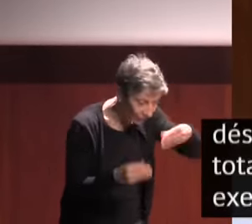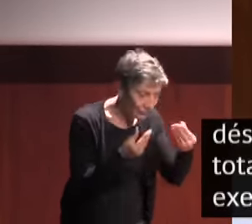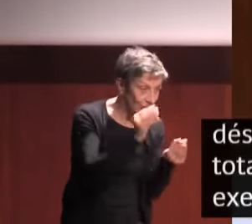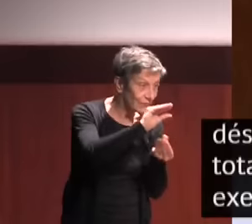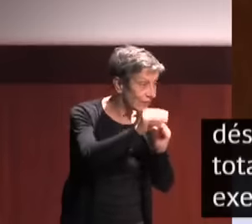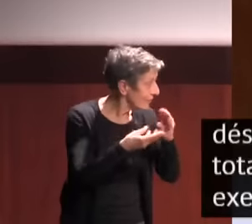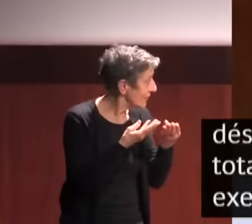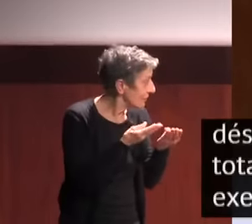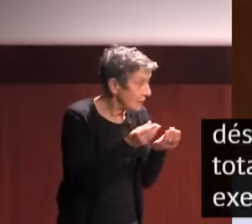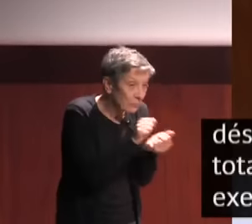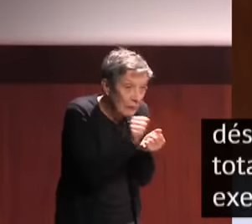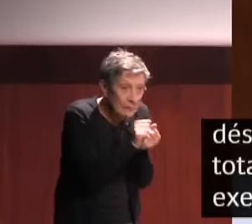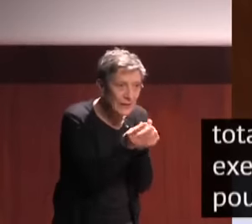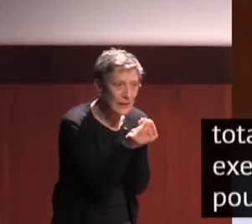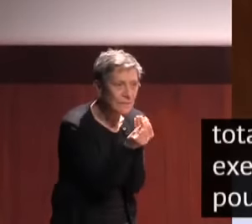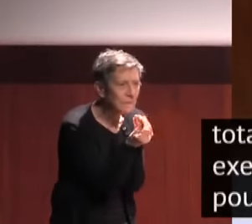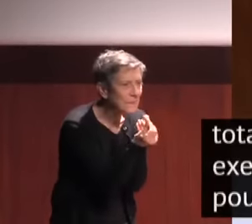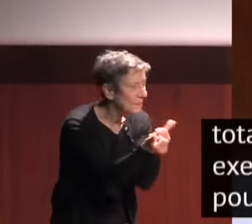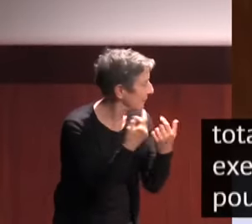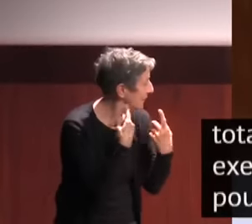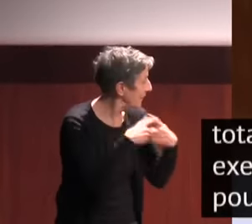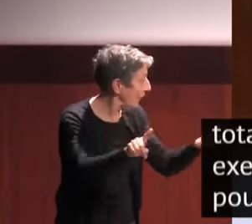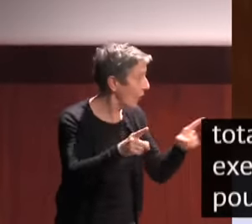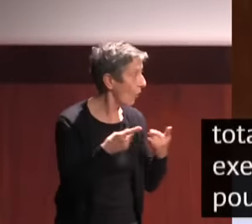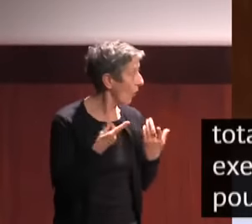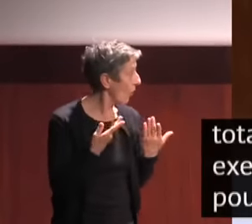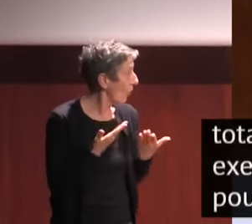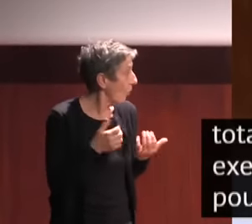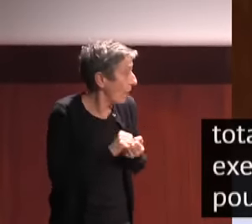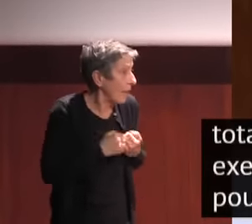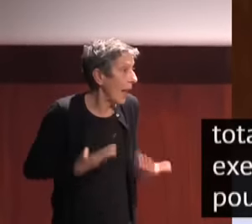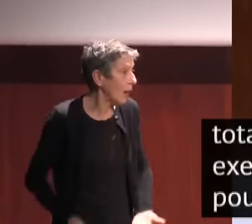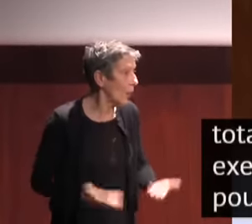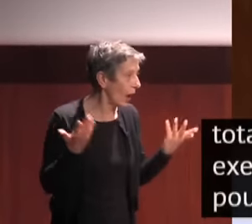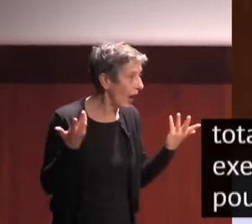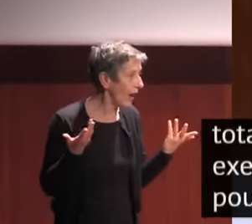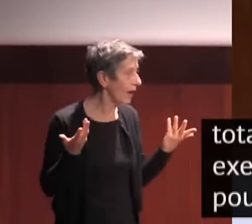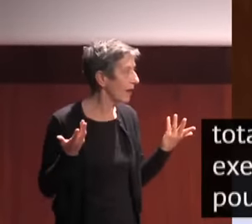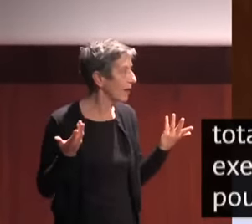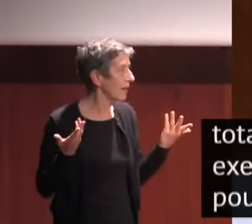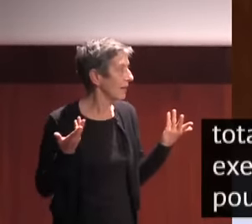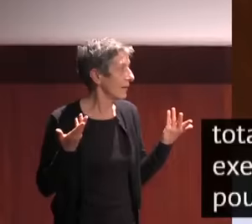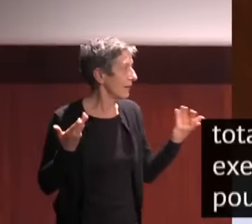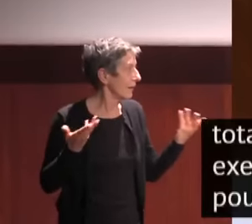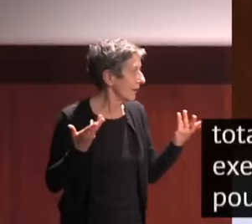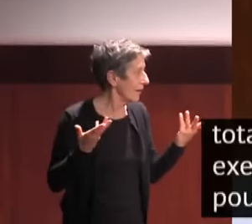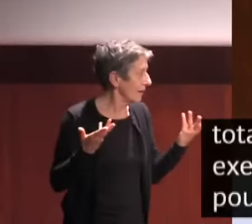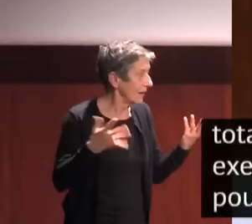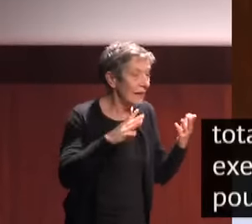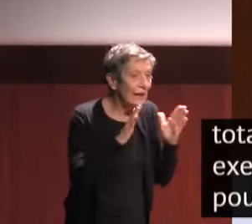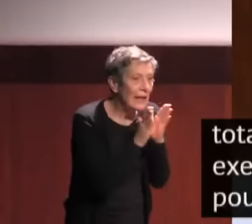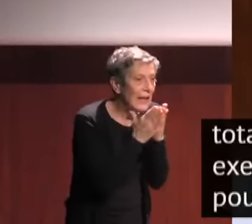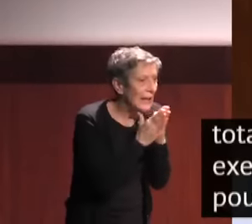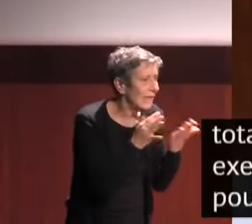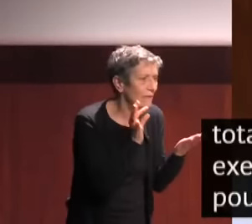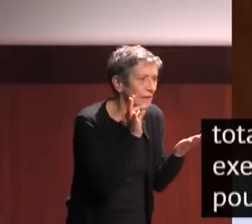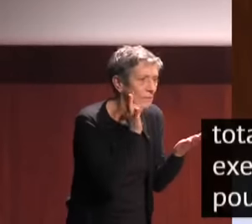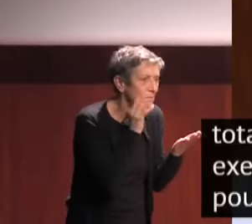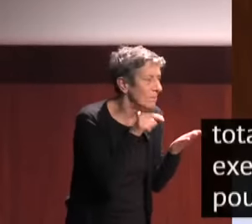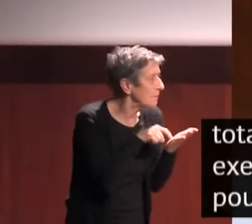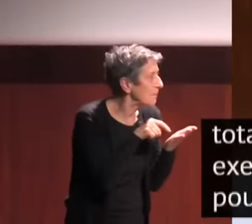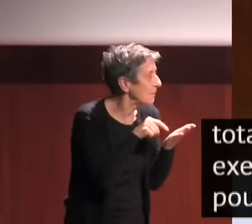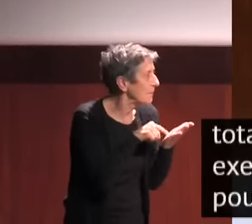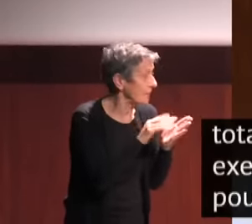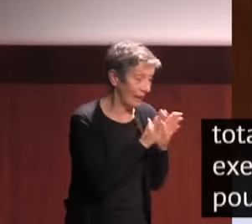toucher le grain du papier qui est différent des livres d'aujourd'hui. On a ce petit qui est absolument adorable d'un